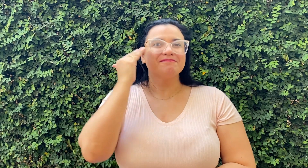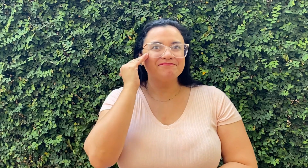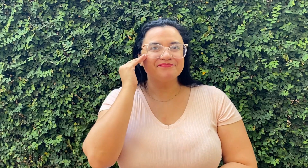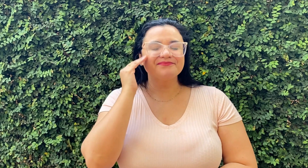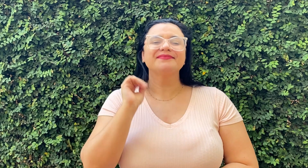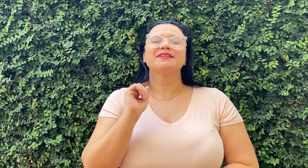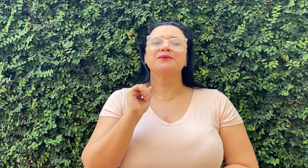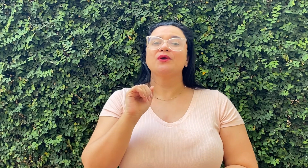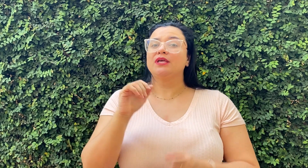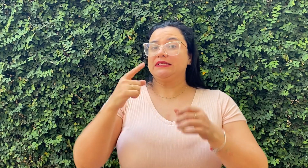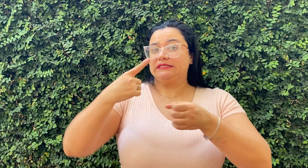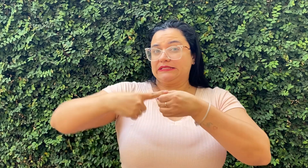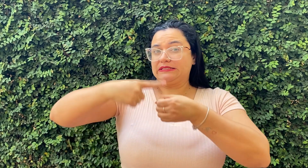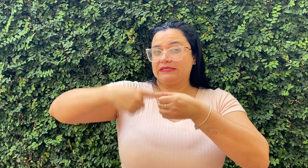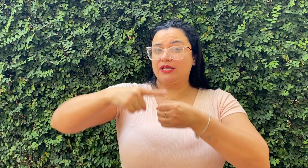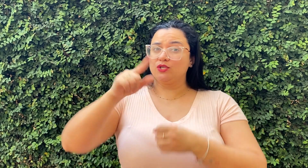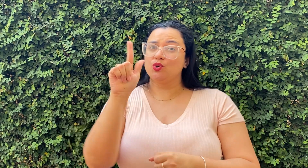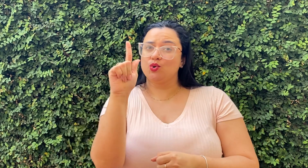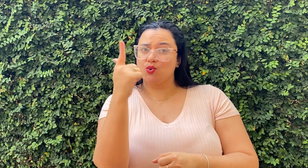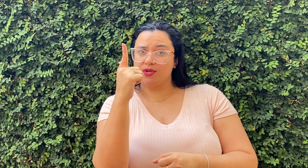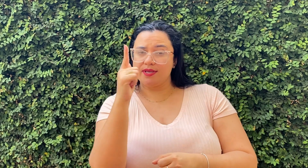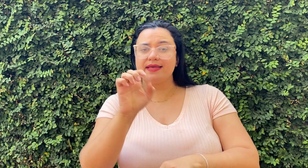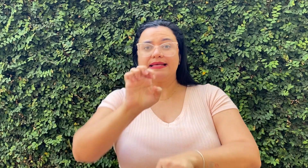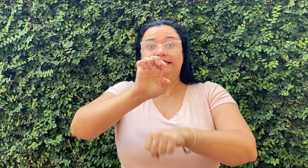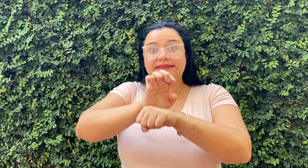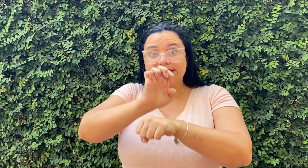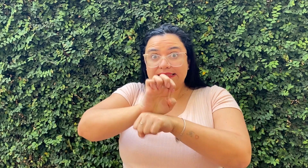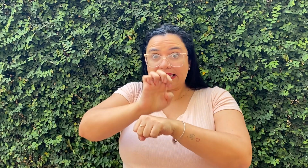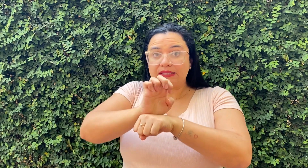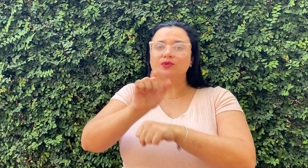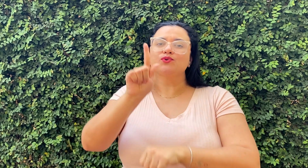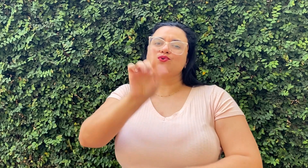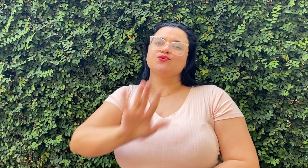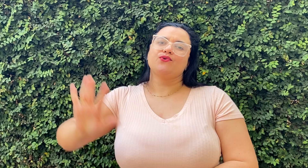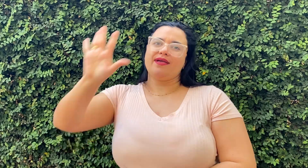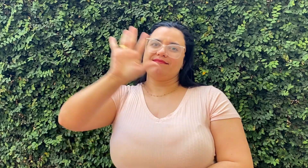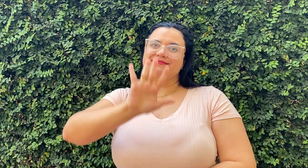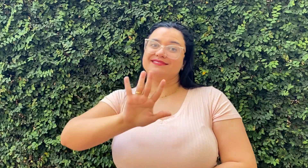Entendeu? Sinal de cidade, Goiânia, e estado, Goiás.